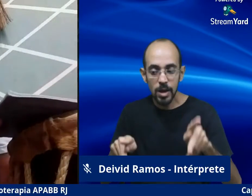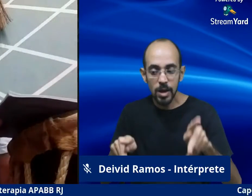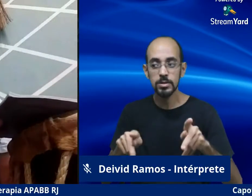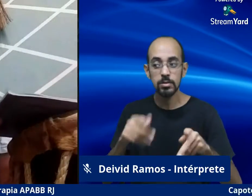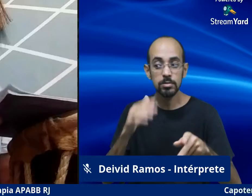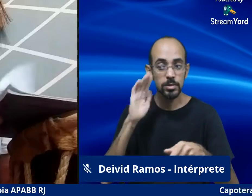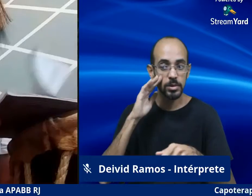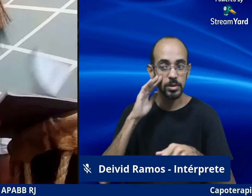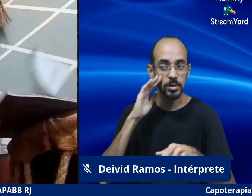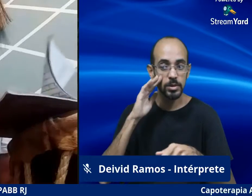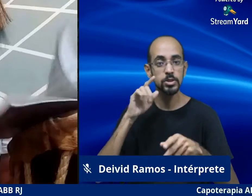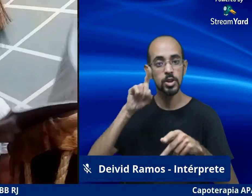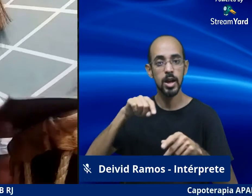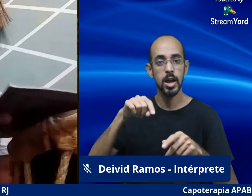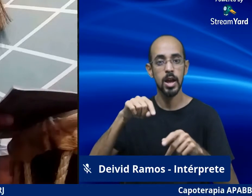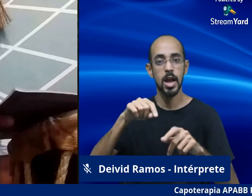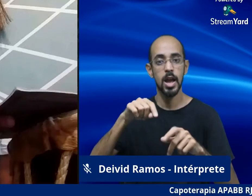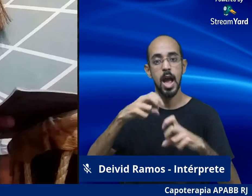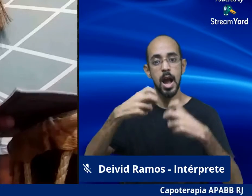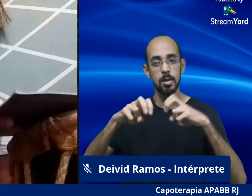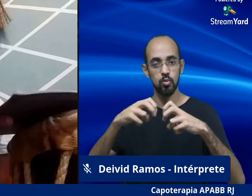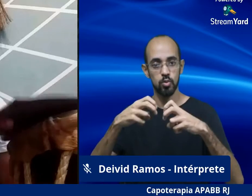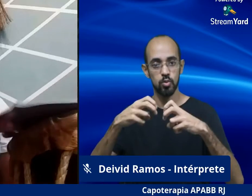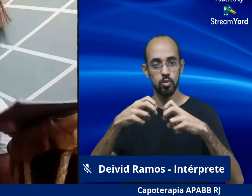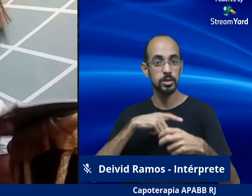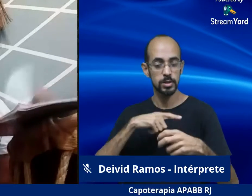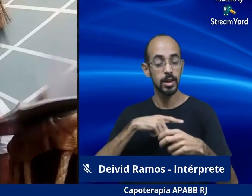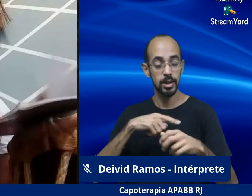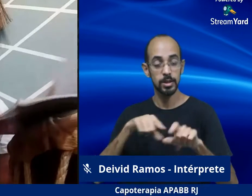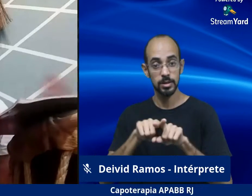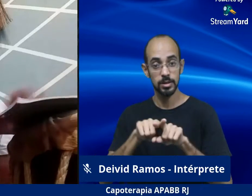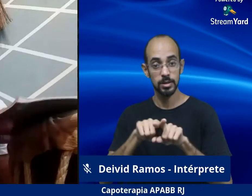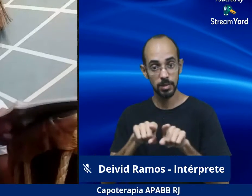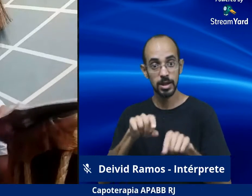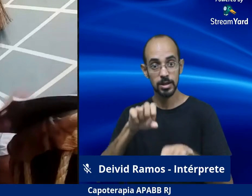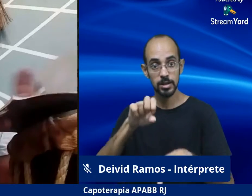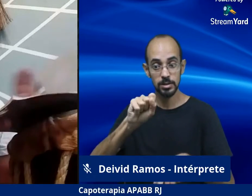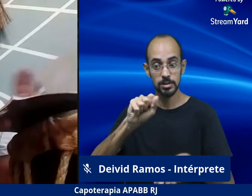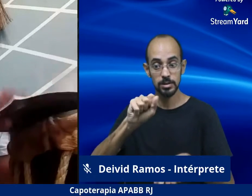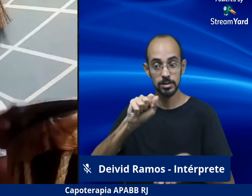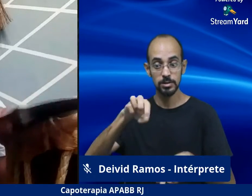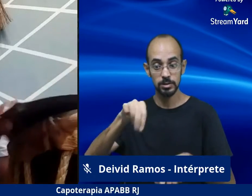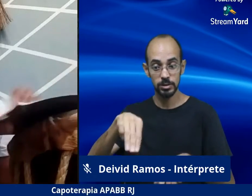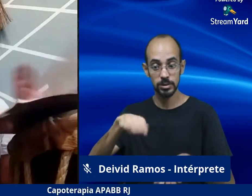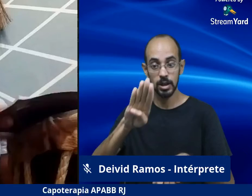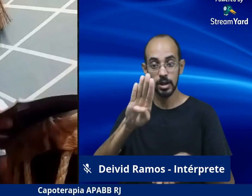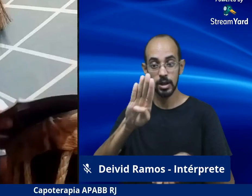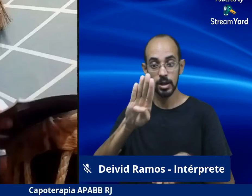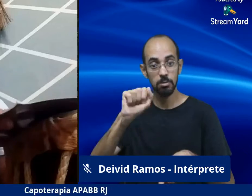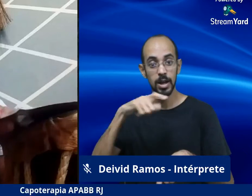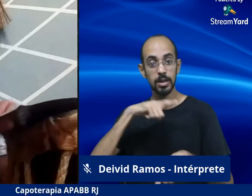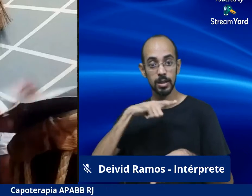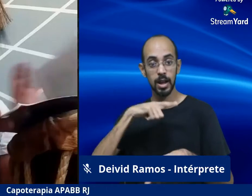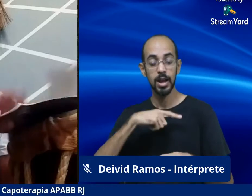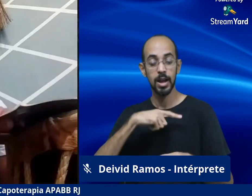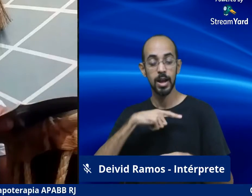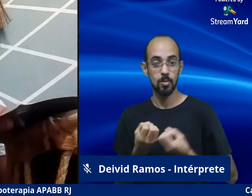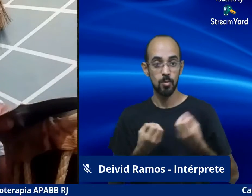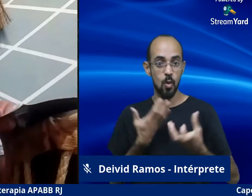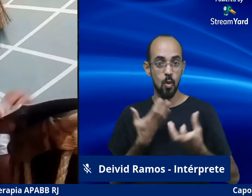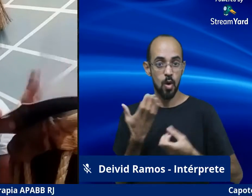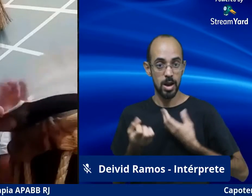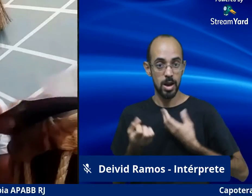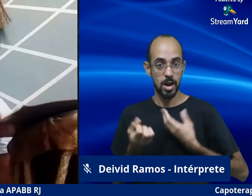samba. E aqui a gente tem também, né, um poema que fala sobre o samba, que eu vou ler para